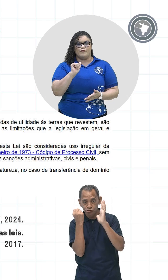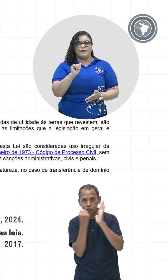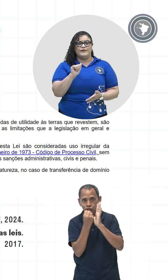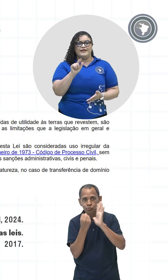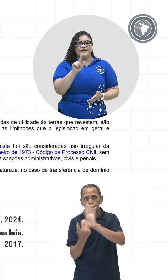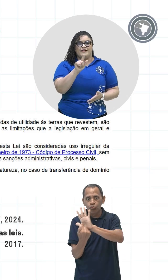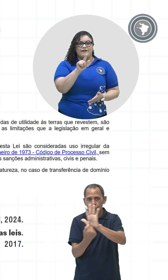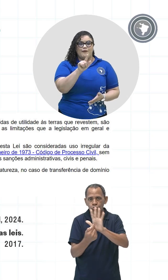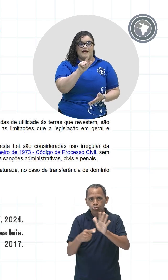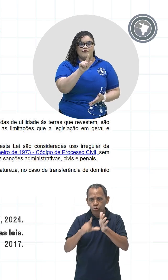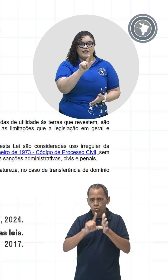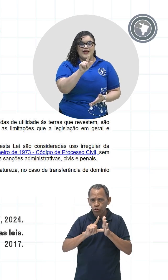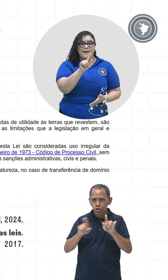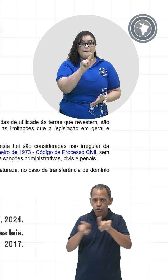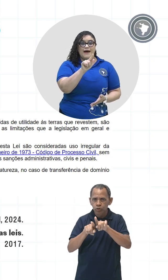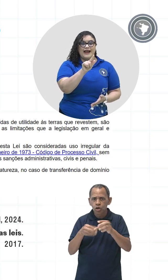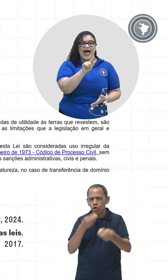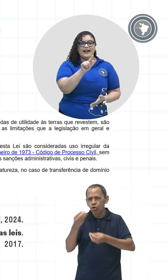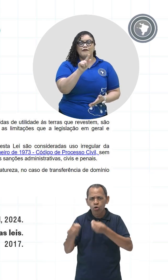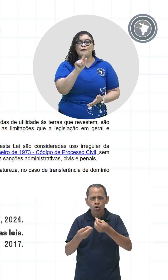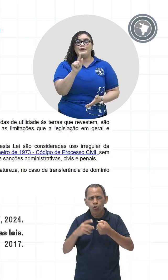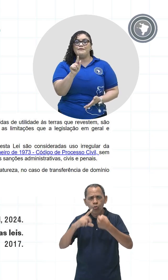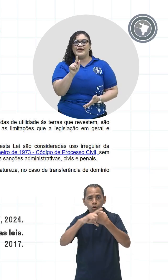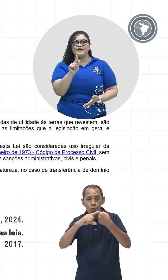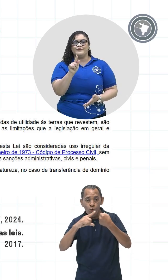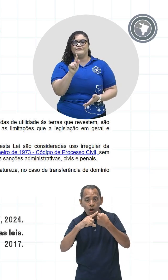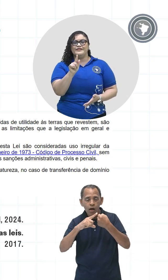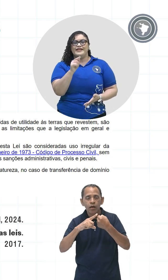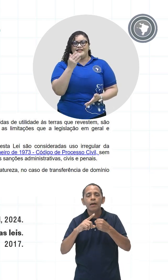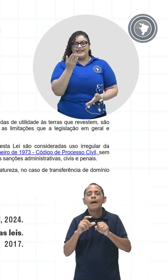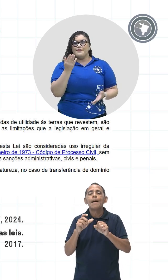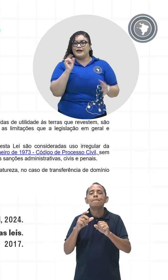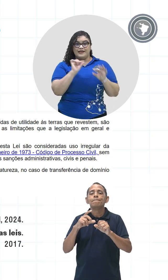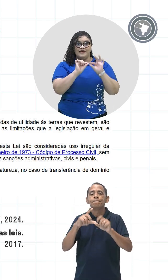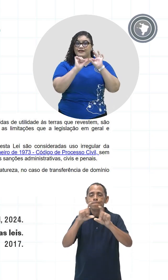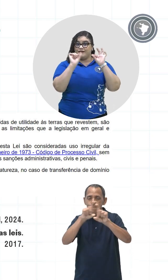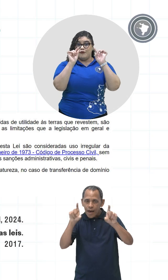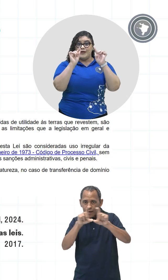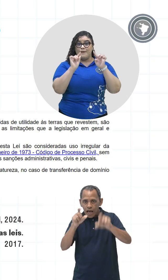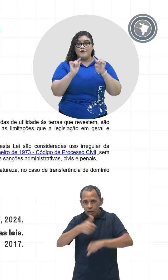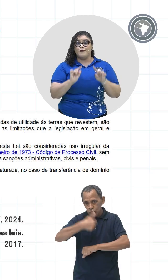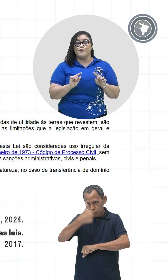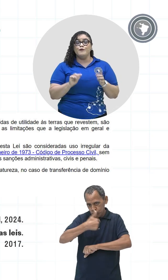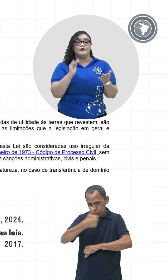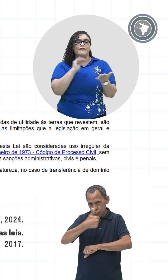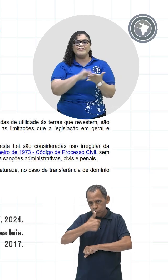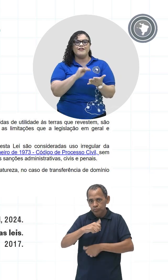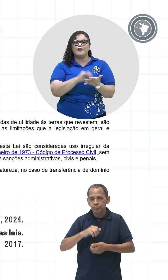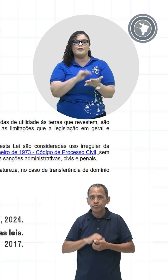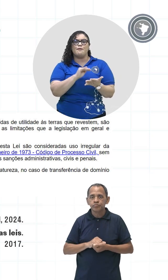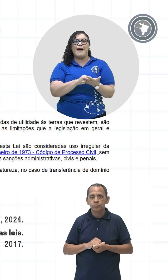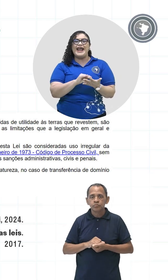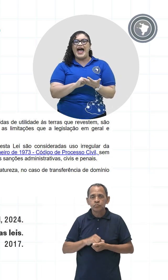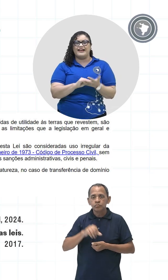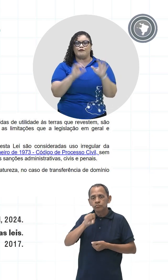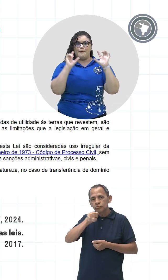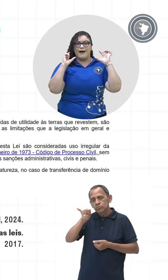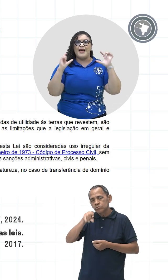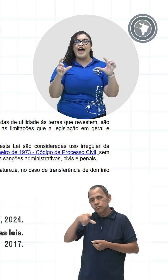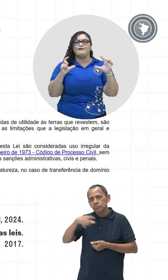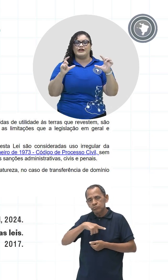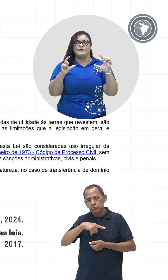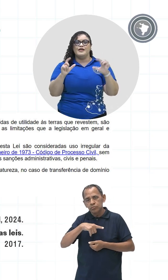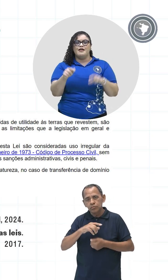passar, por favor. Como é que eu vou ler? Parágrafo 1º. Lembra que quando é mais de um, não vai estar escrito